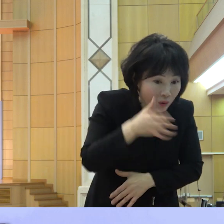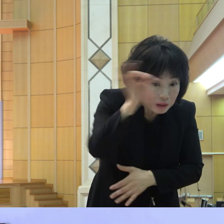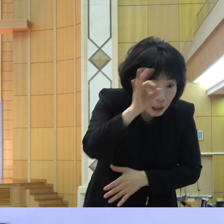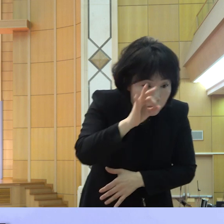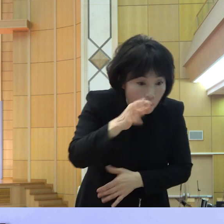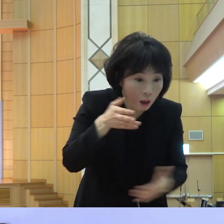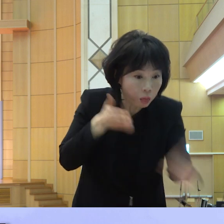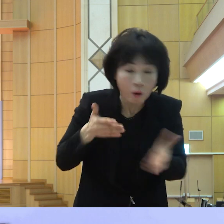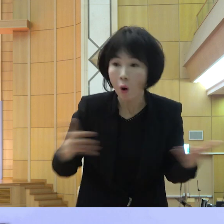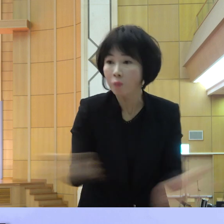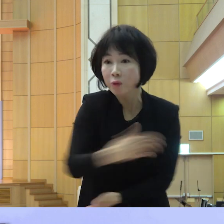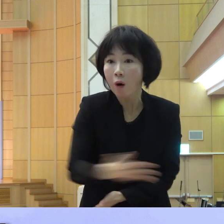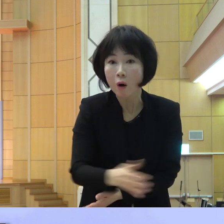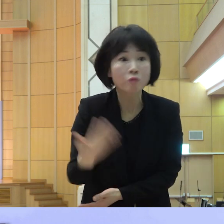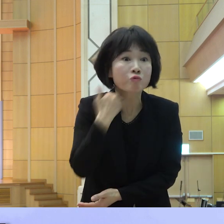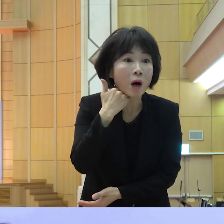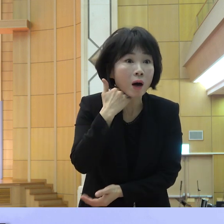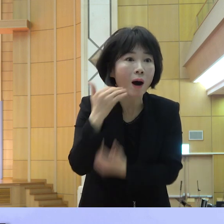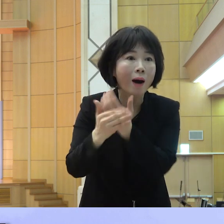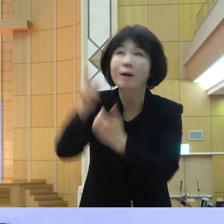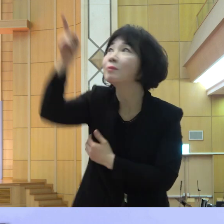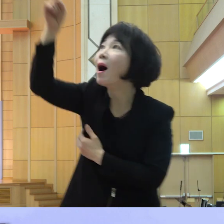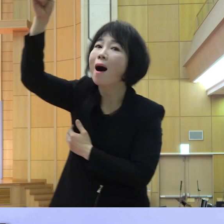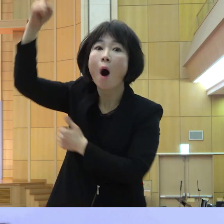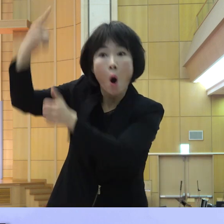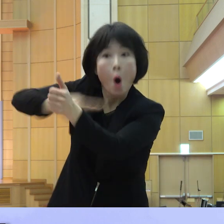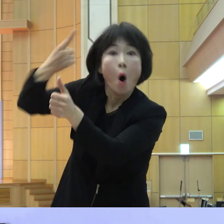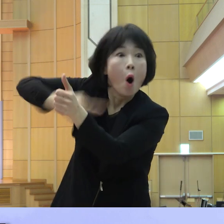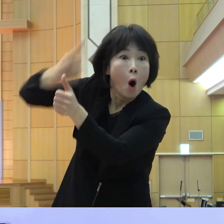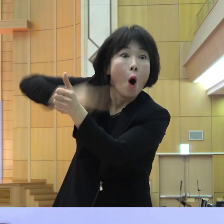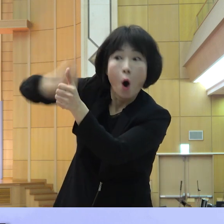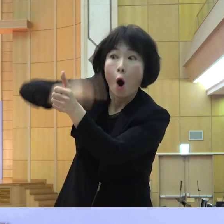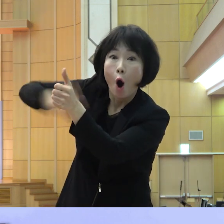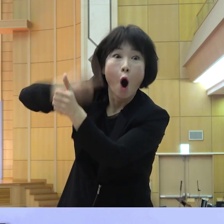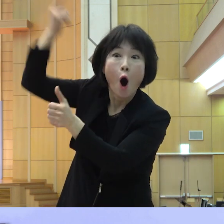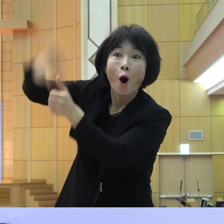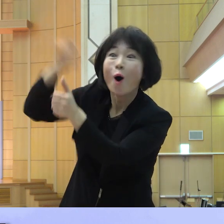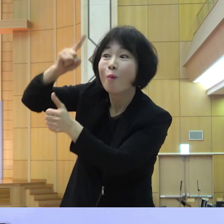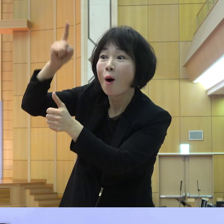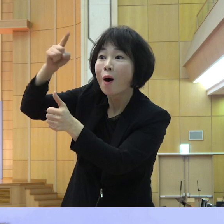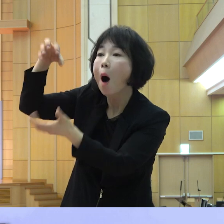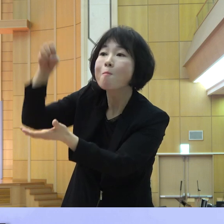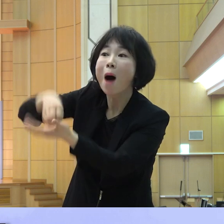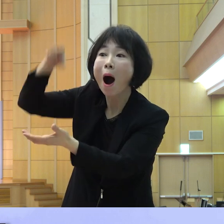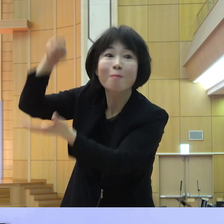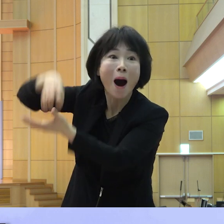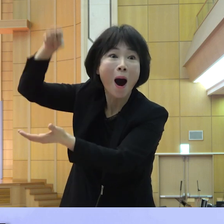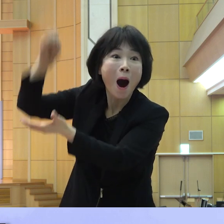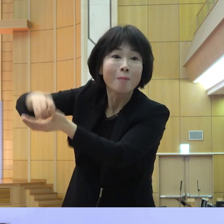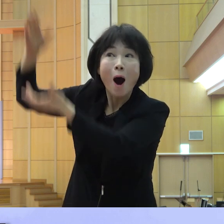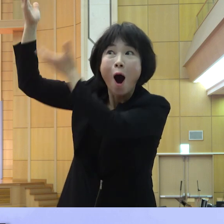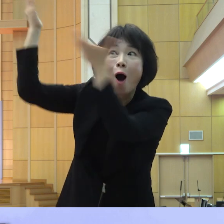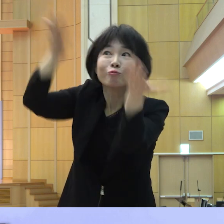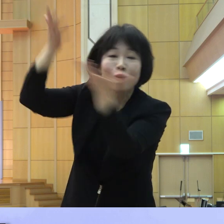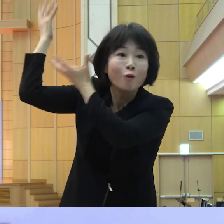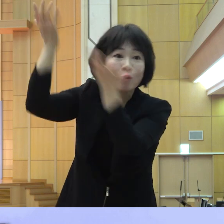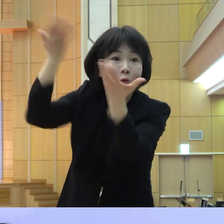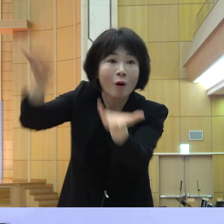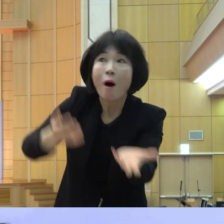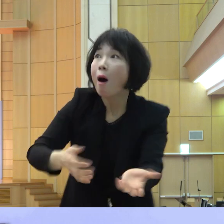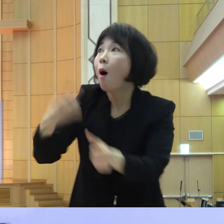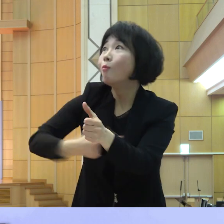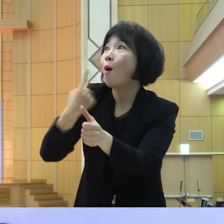아니라 하늘로부터 하나님이 만나를 내려서 배불리게 하시고 40년 동안 잘 먹고 살게